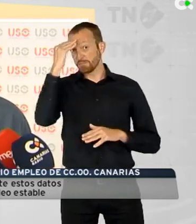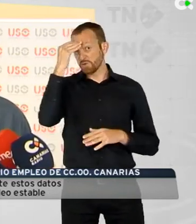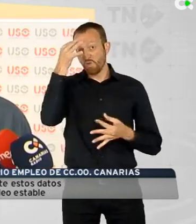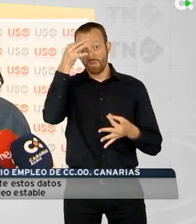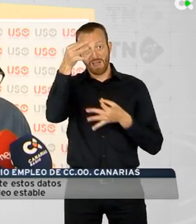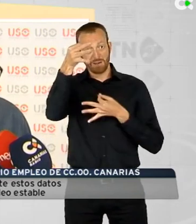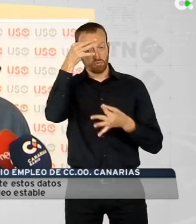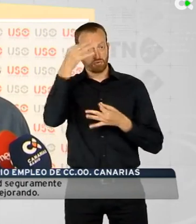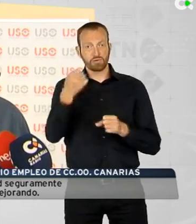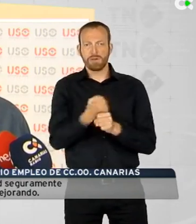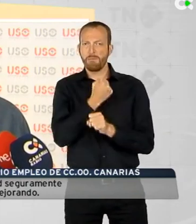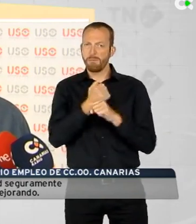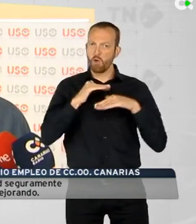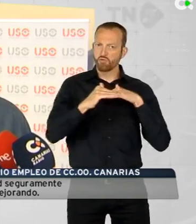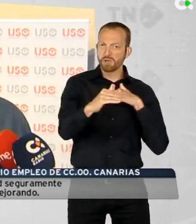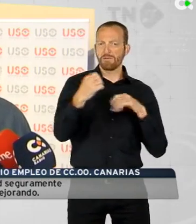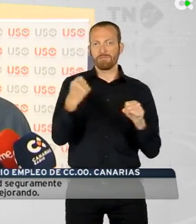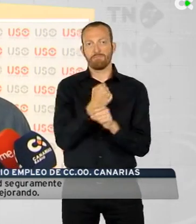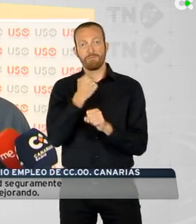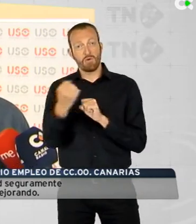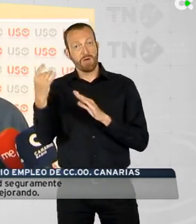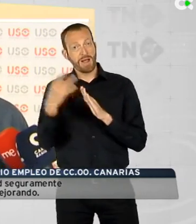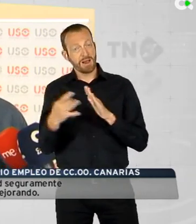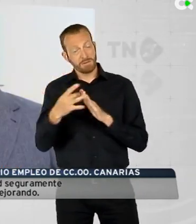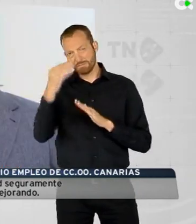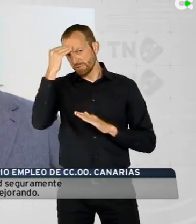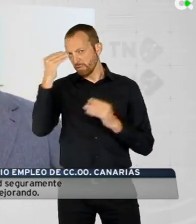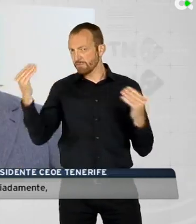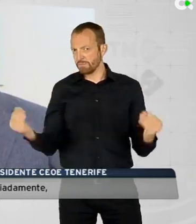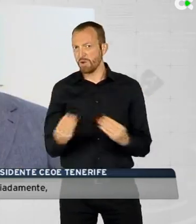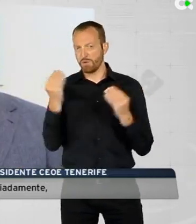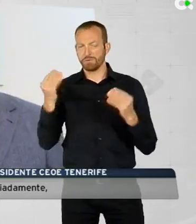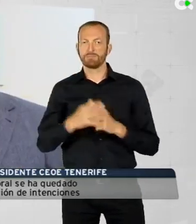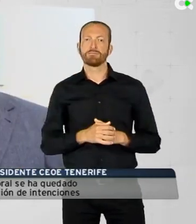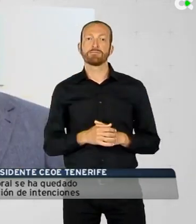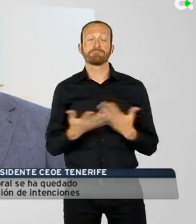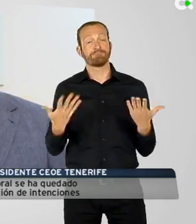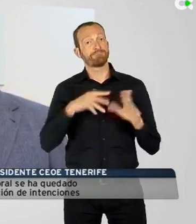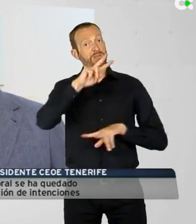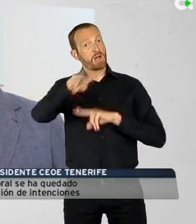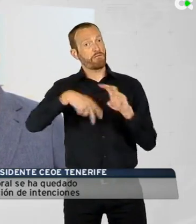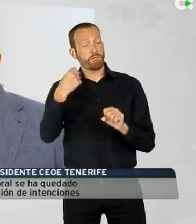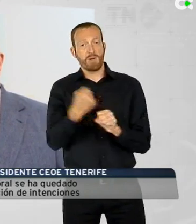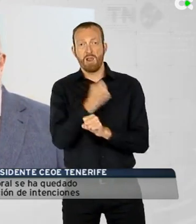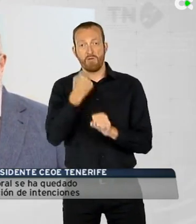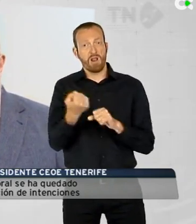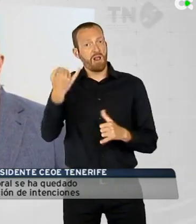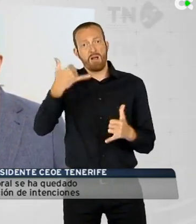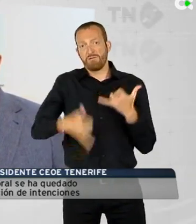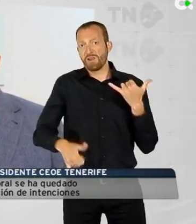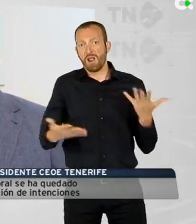de empleo estable y de empleo de calidad pues seguramente va a ir mejorando. Desgraciadamente la reforma laboral se ha quedado en